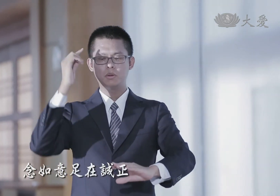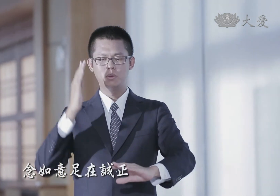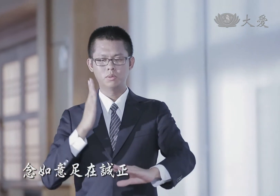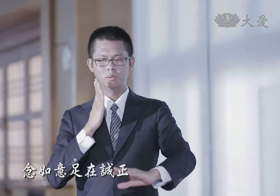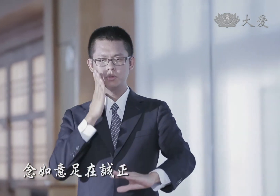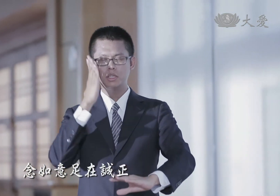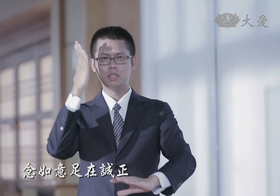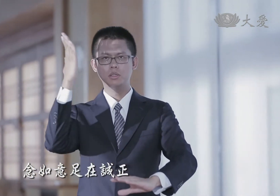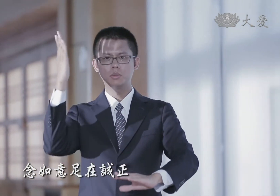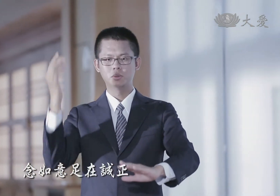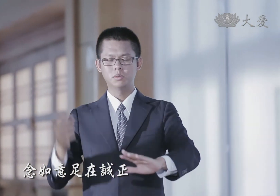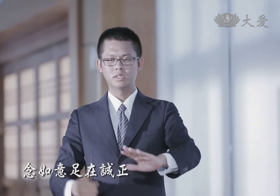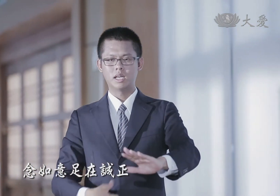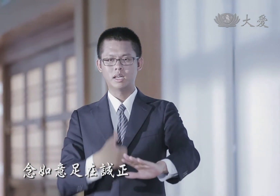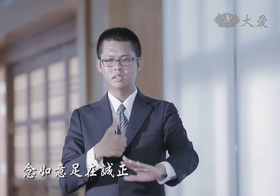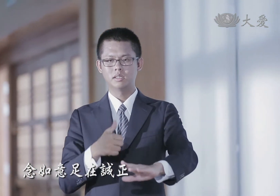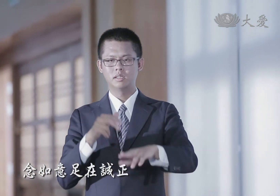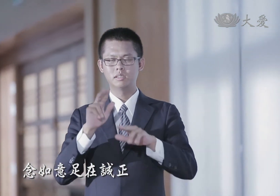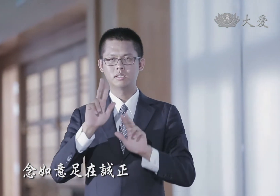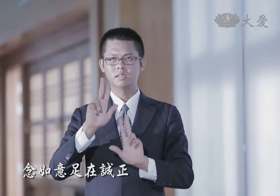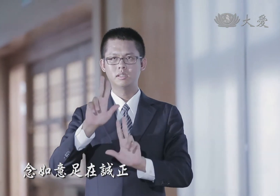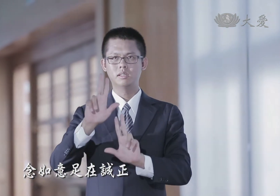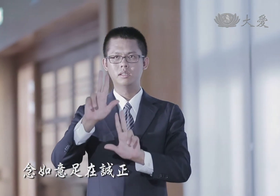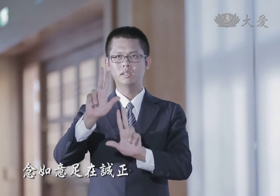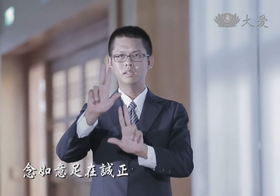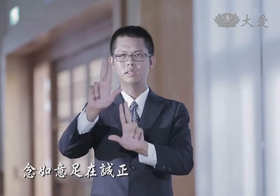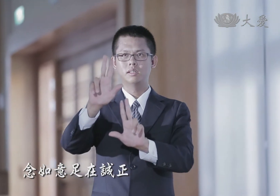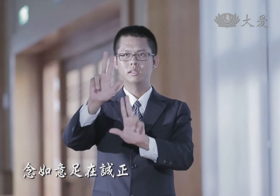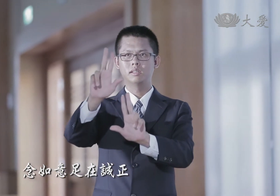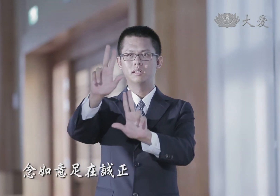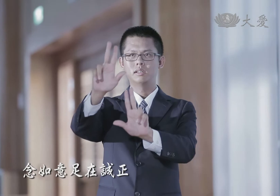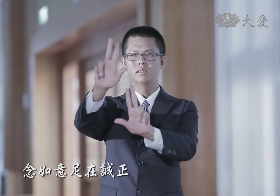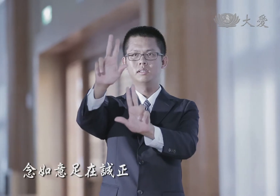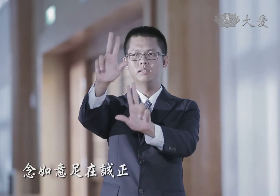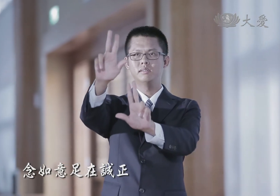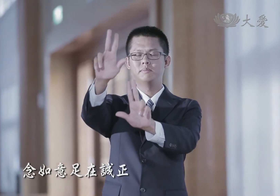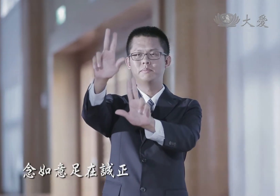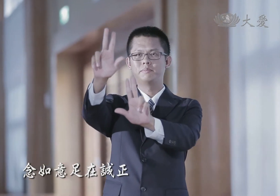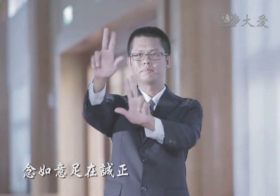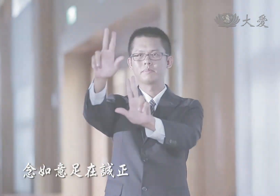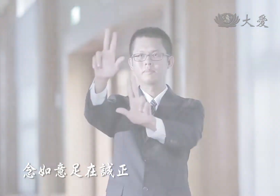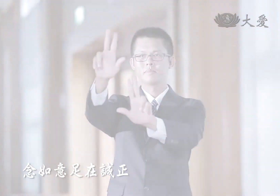念如一足在成正，